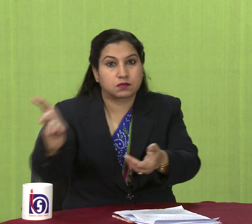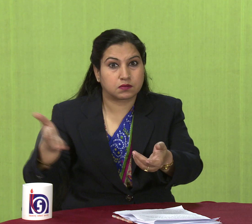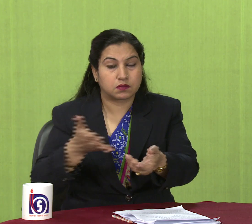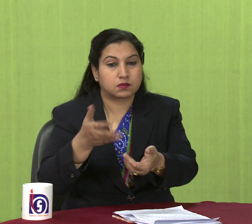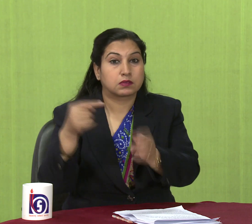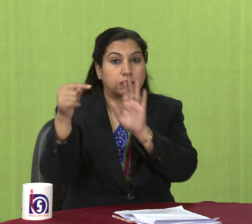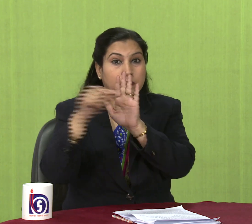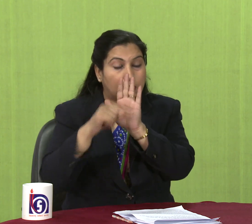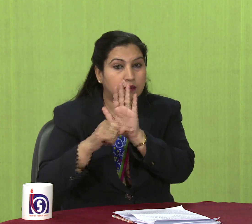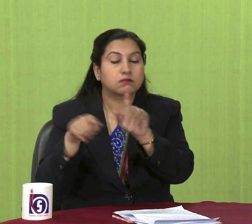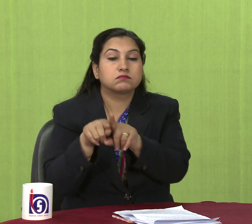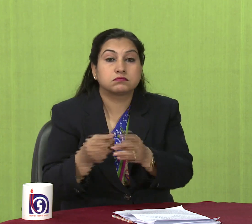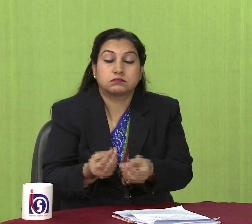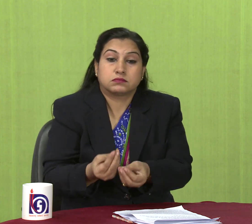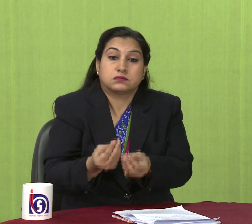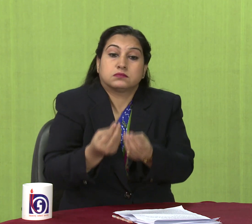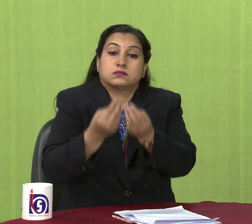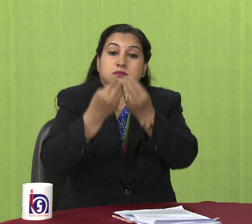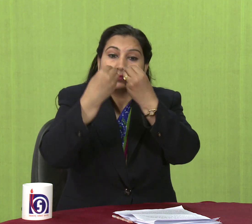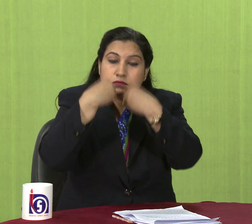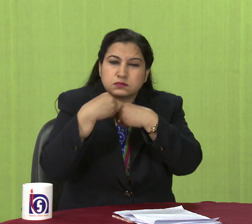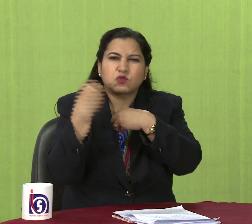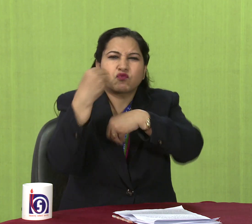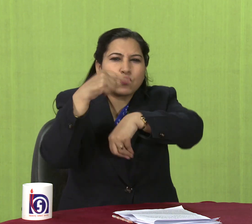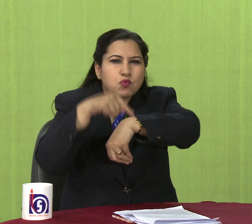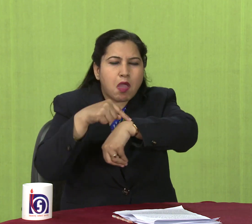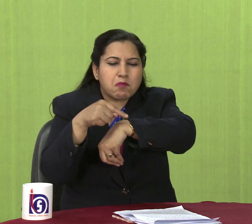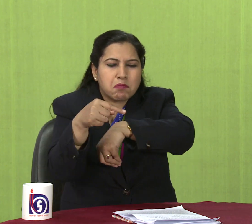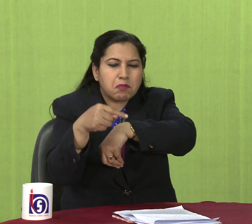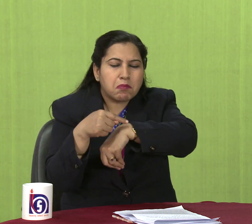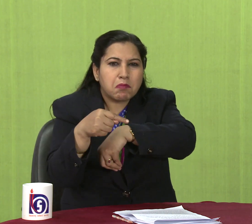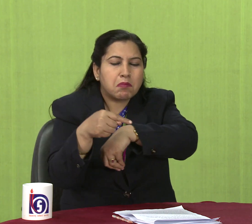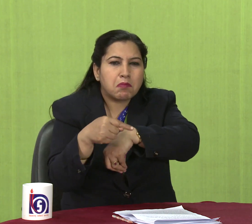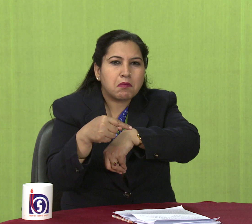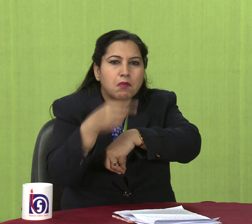उनके सेवन करने के कुछ समय बाद उतर जाता है,